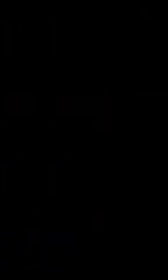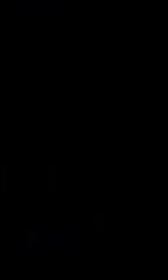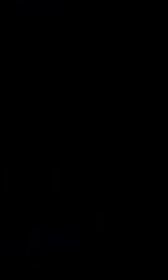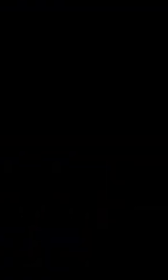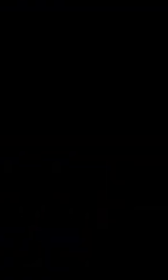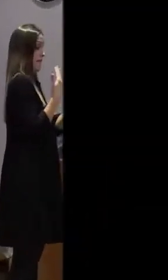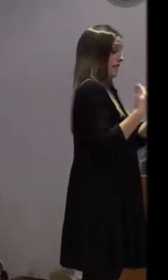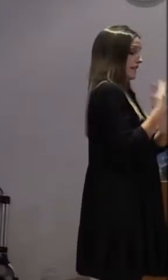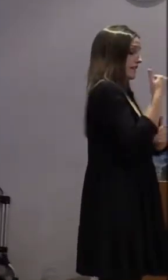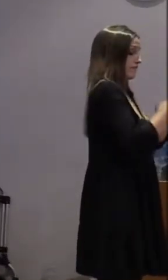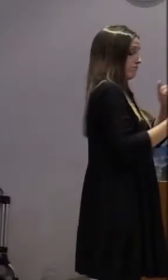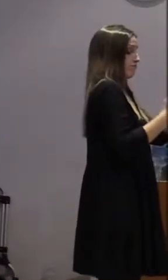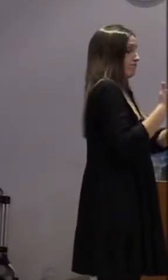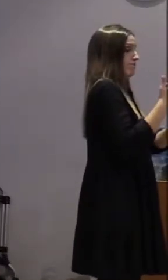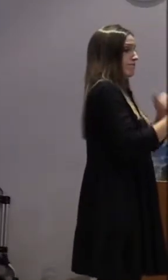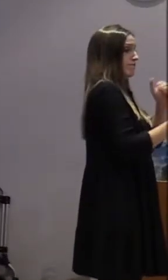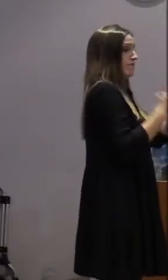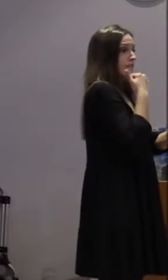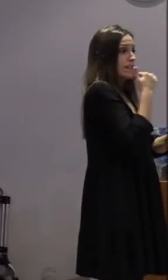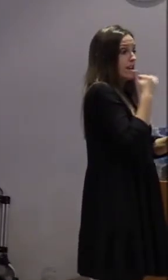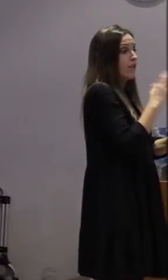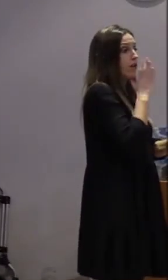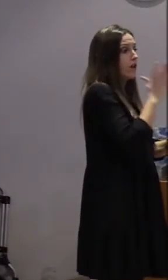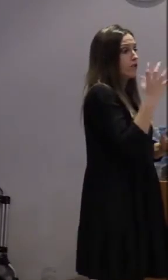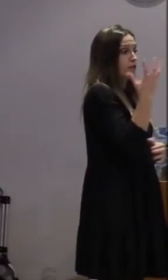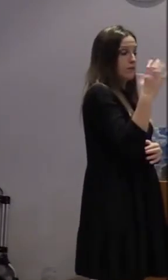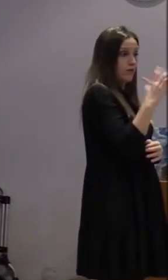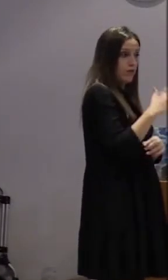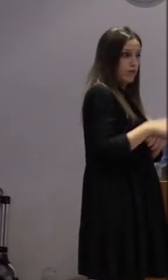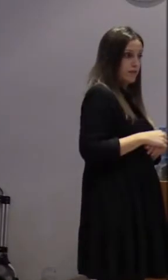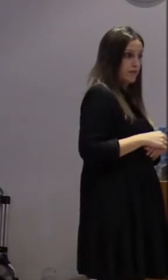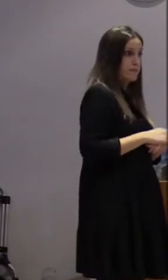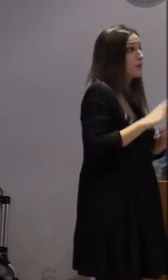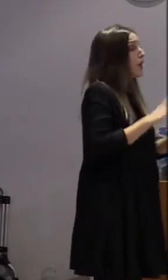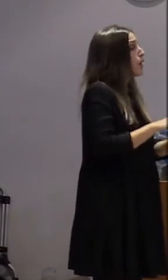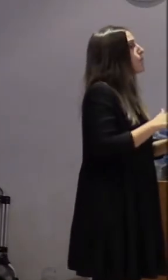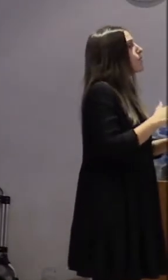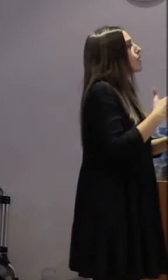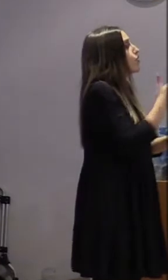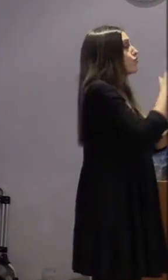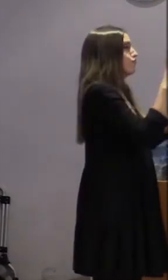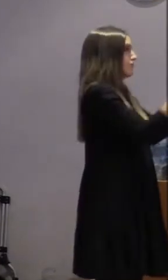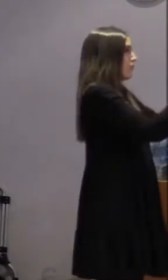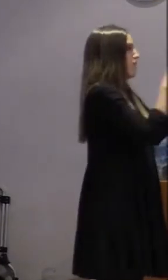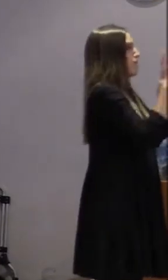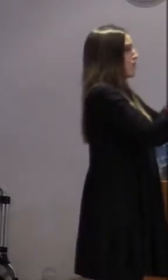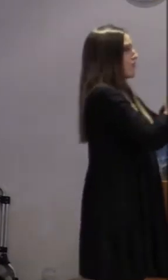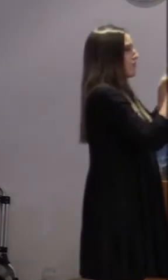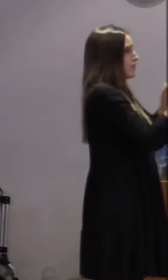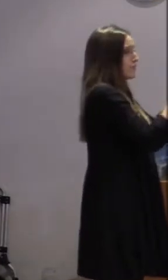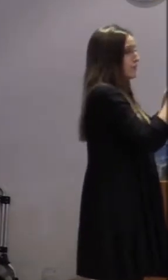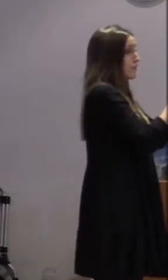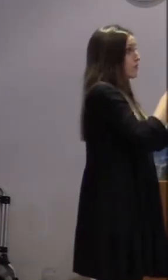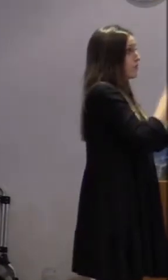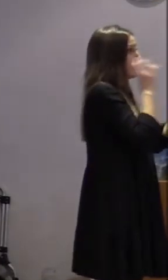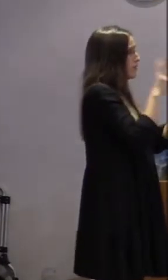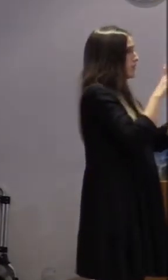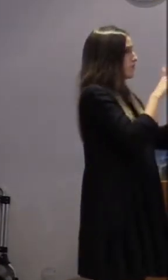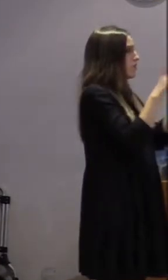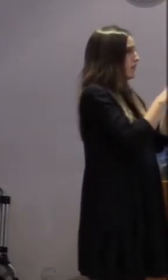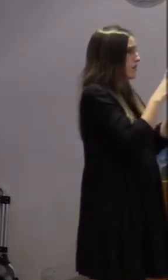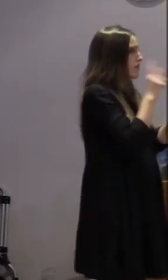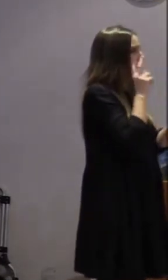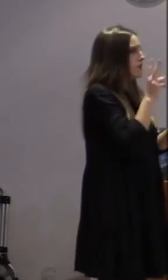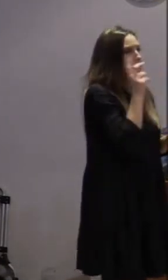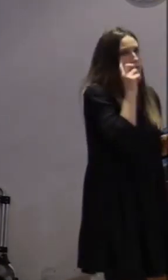aburrida de algo que ha sucedido a la meteorología, pero a través de cuadro. Cuando uno ve este cuadro, pues puede pensar, bueno,